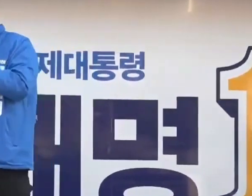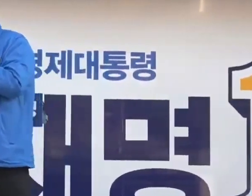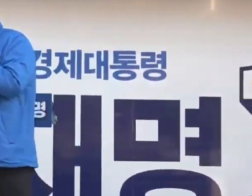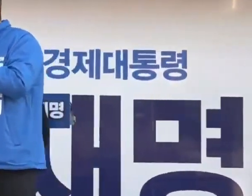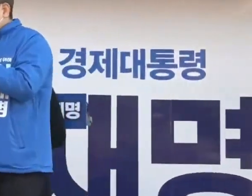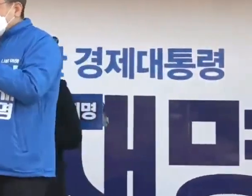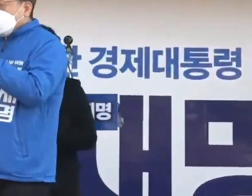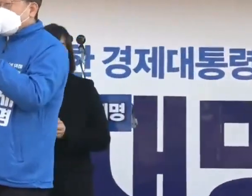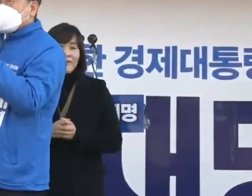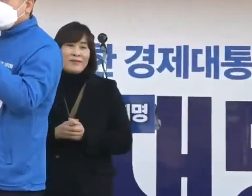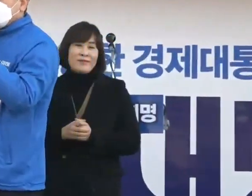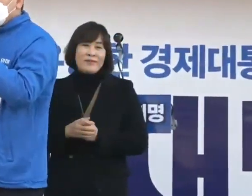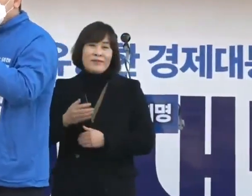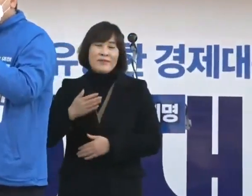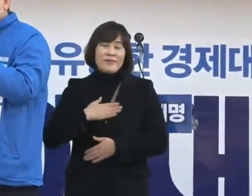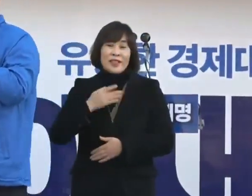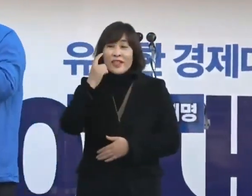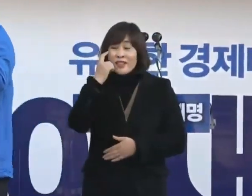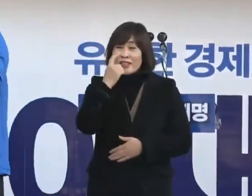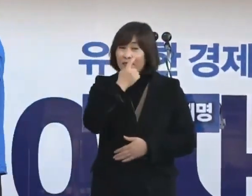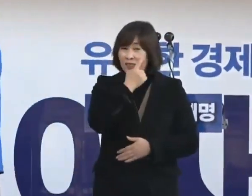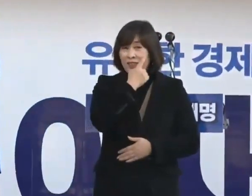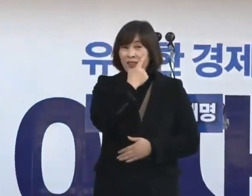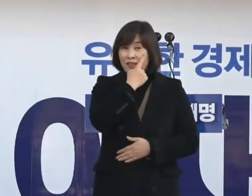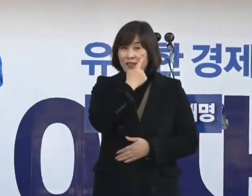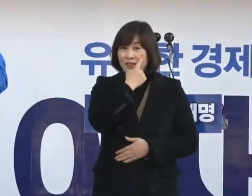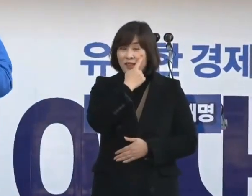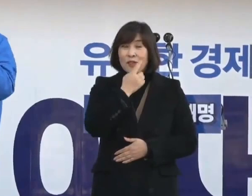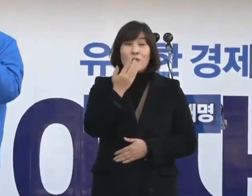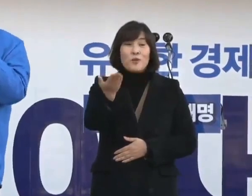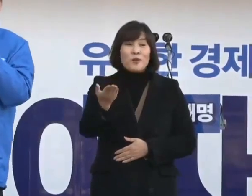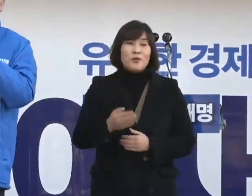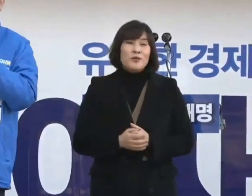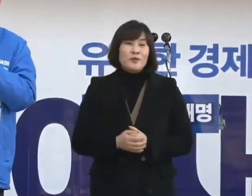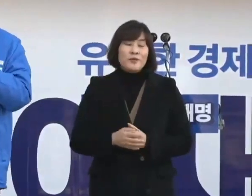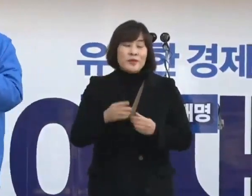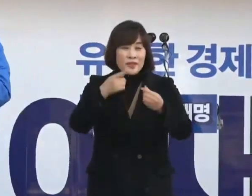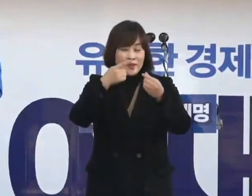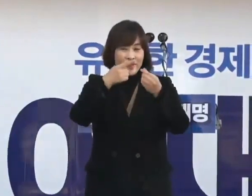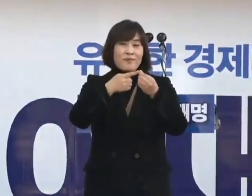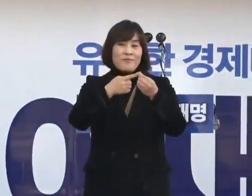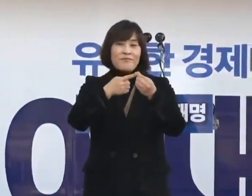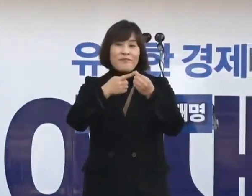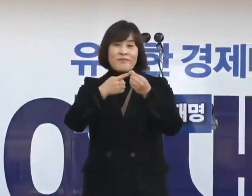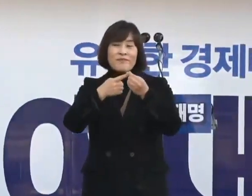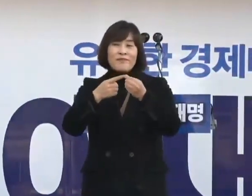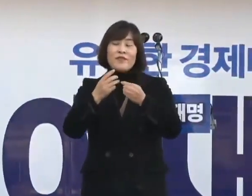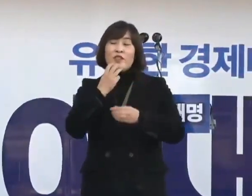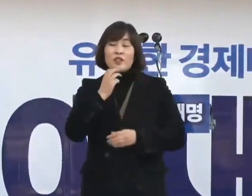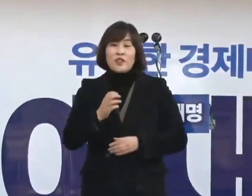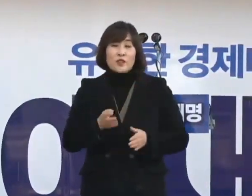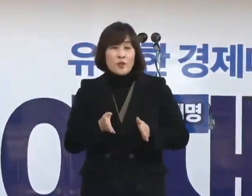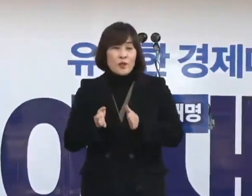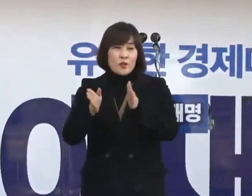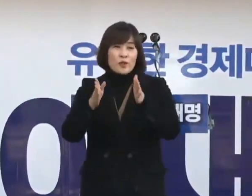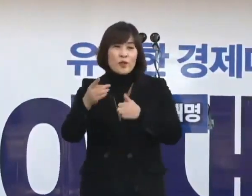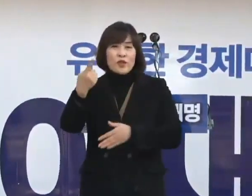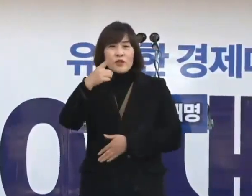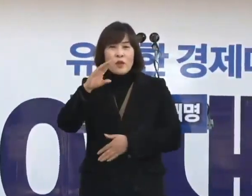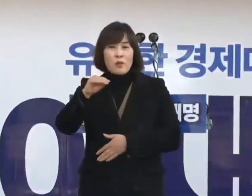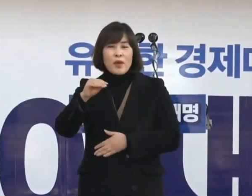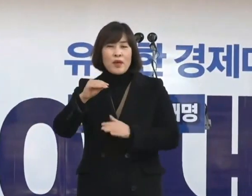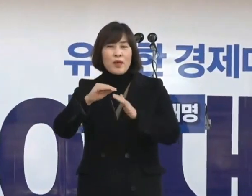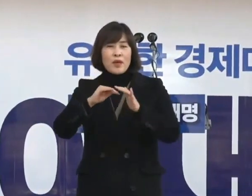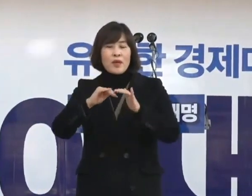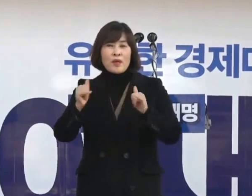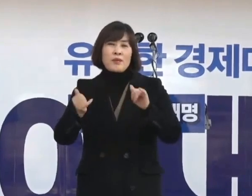여러분, 제가 증거를 대드리겠습니다. 첫째, 경기도도 1,000만이 사는